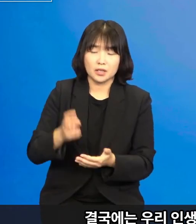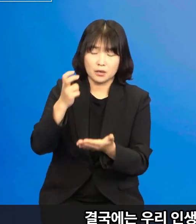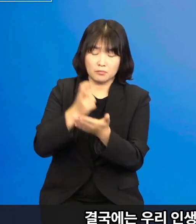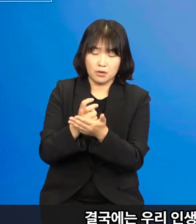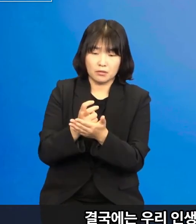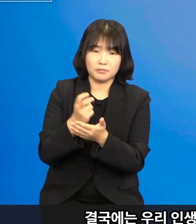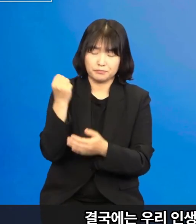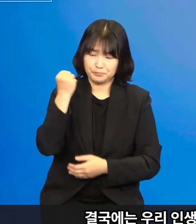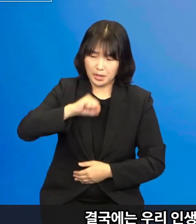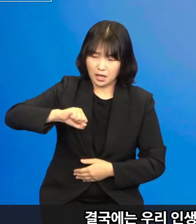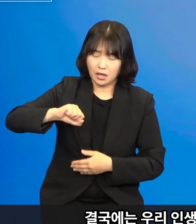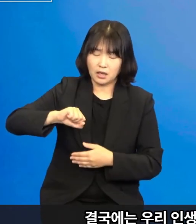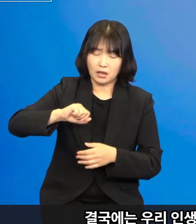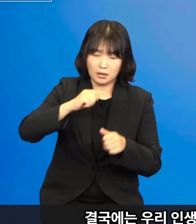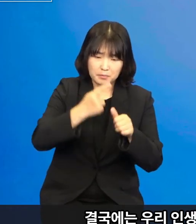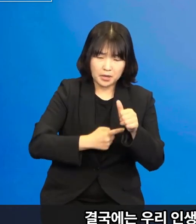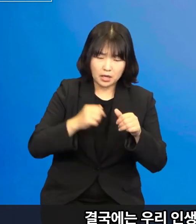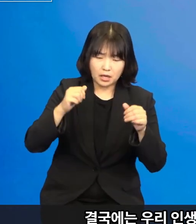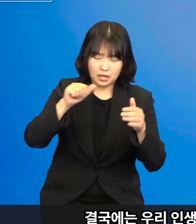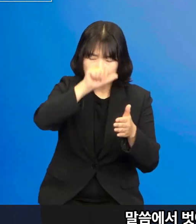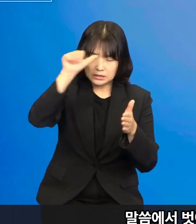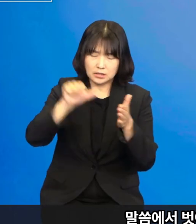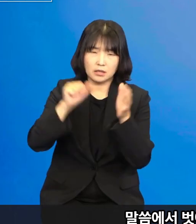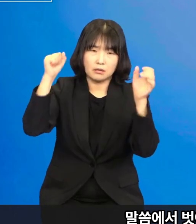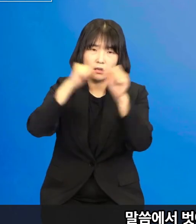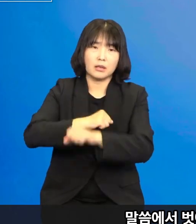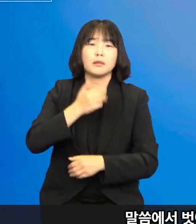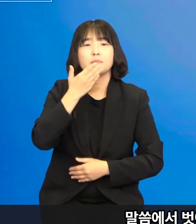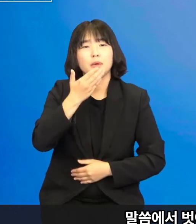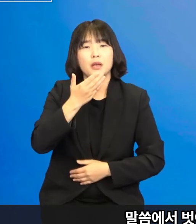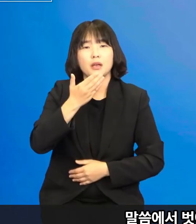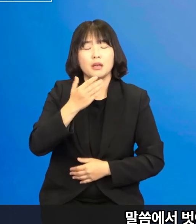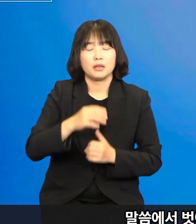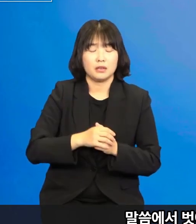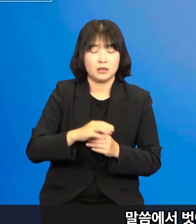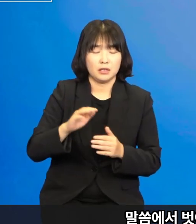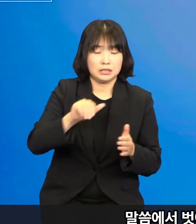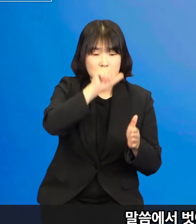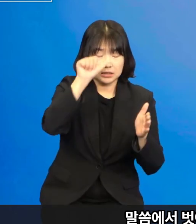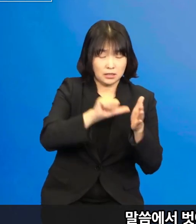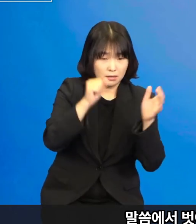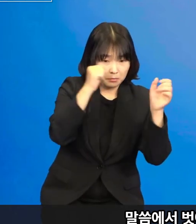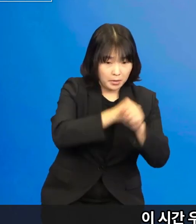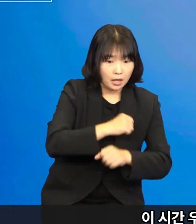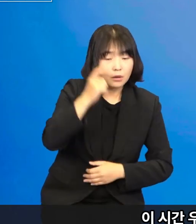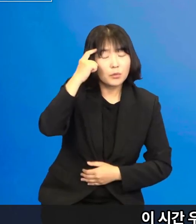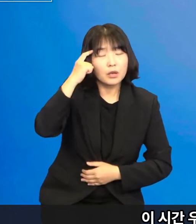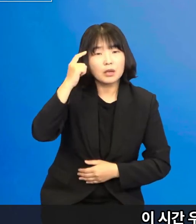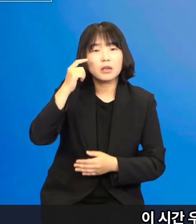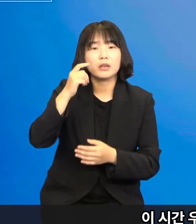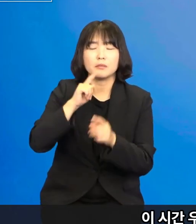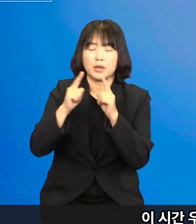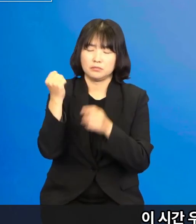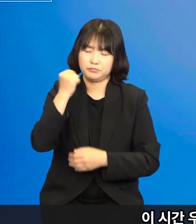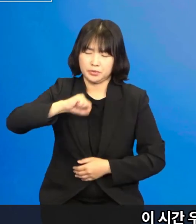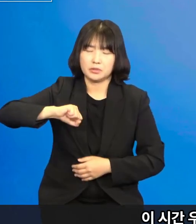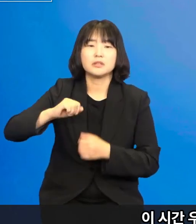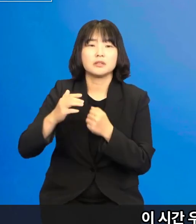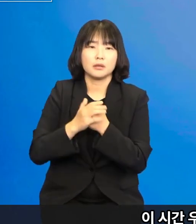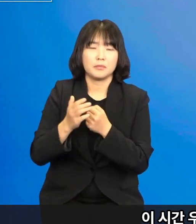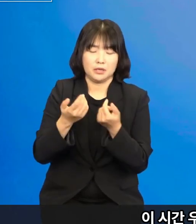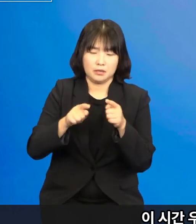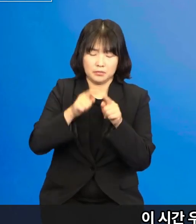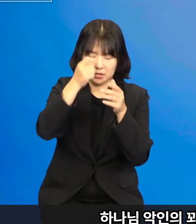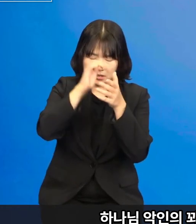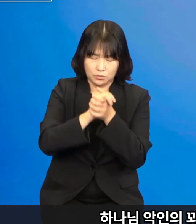결국에는 우리 인생이 망가지는 이유가 무엇일까? 말씀에서 벗어났기 때문에 그래요. 이 시간 우리 함께 기도할